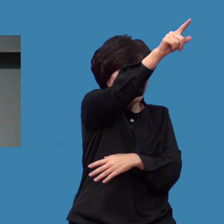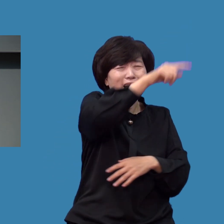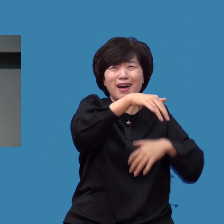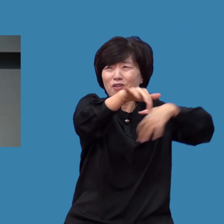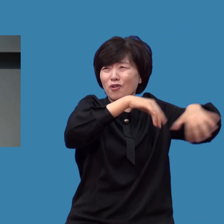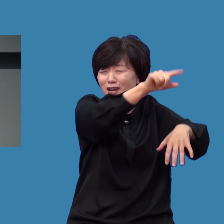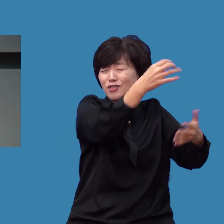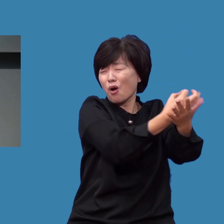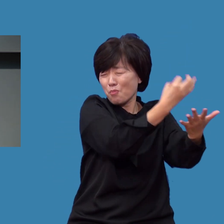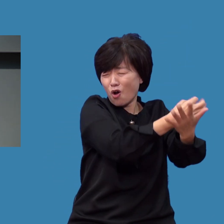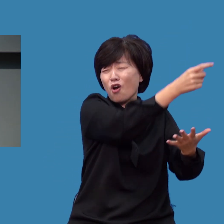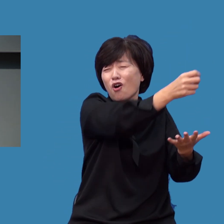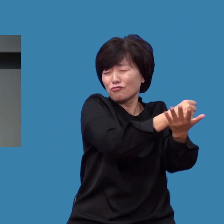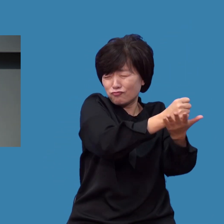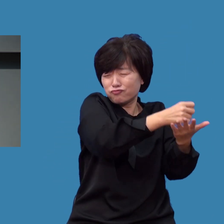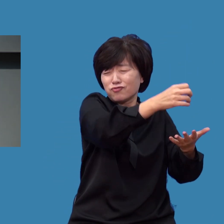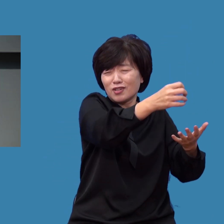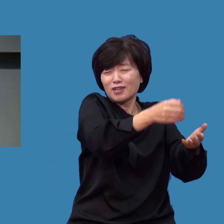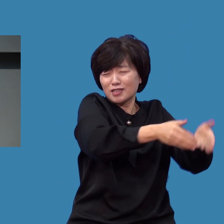아무 상관없는 거예요.